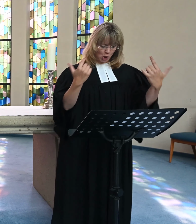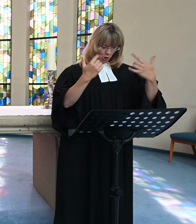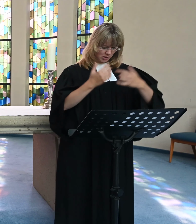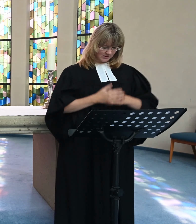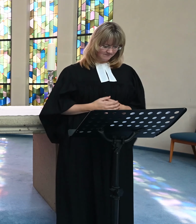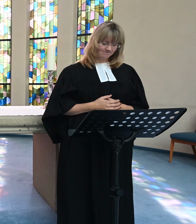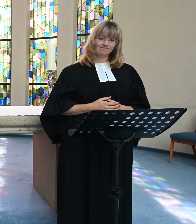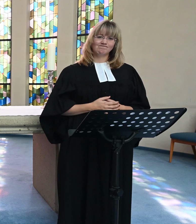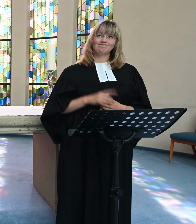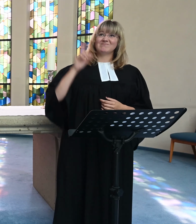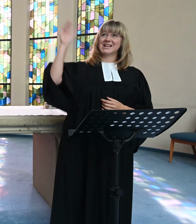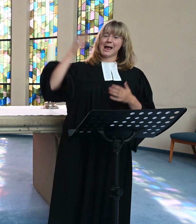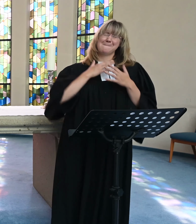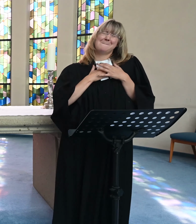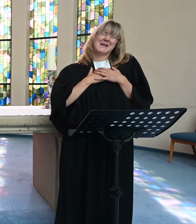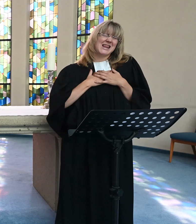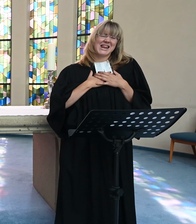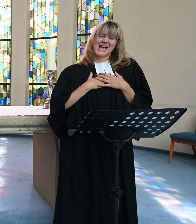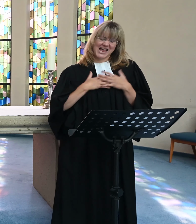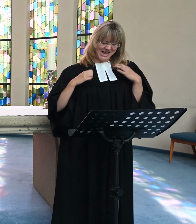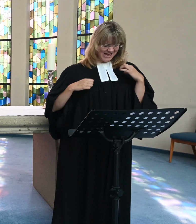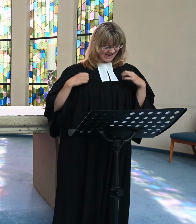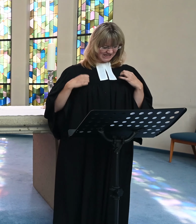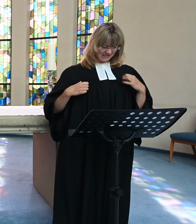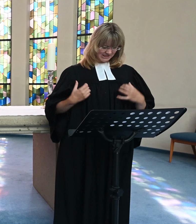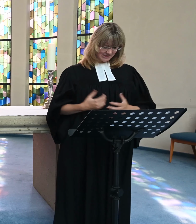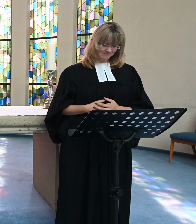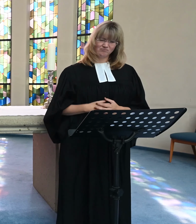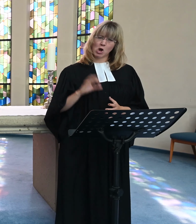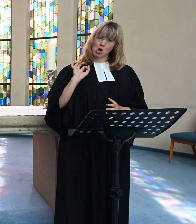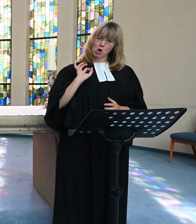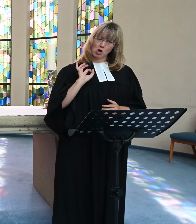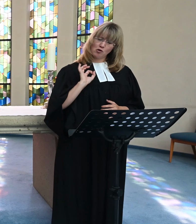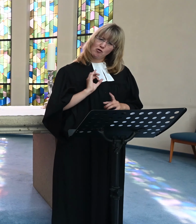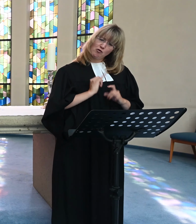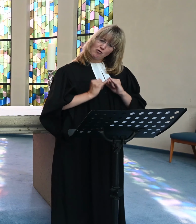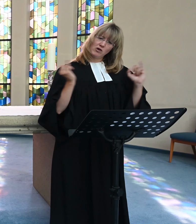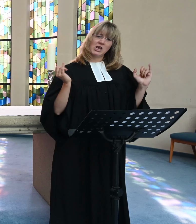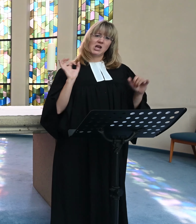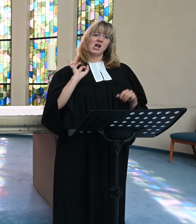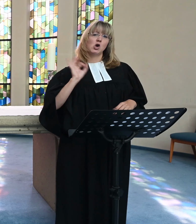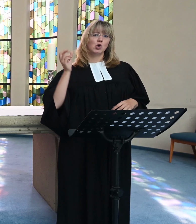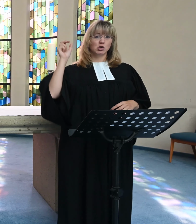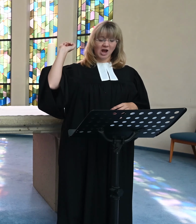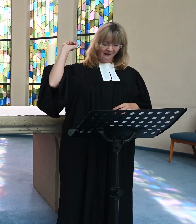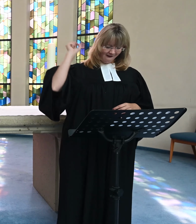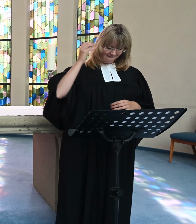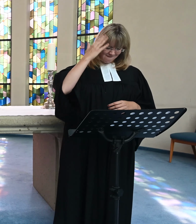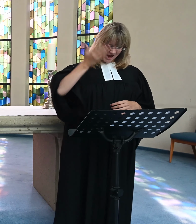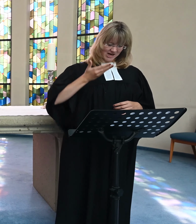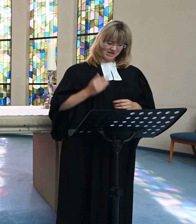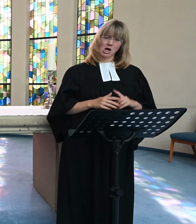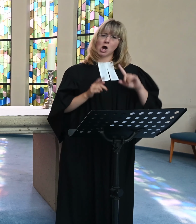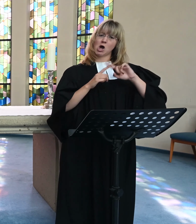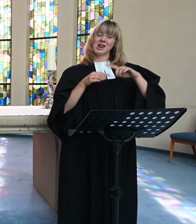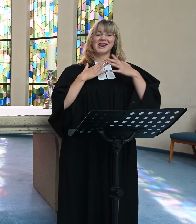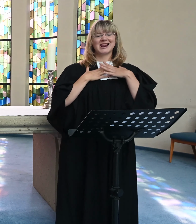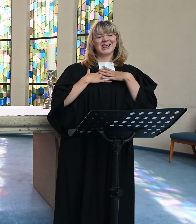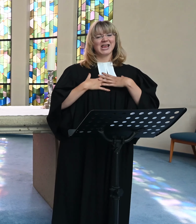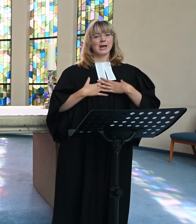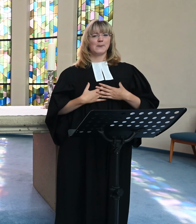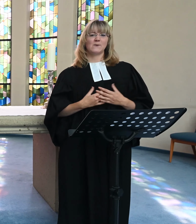Ein Gott, der beide Elternteile in sich vereint, dem wir zu jeder Zeit vertrauen können. Ein Gott, bei